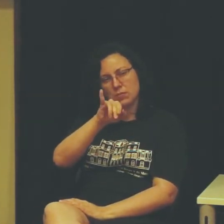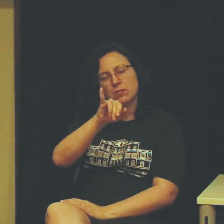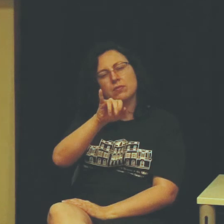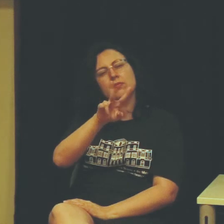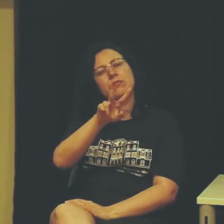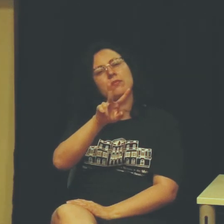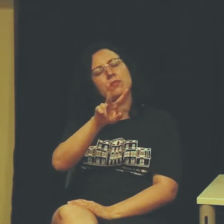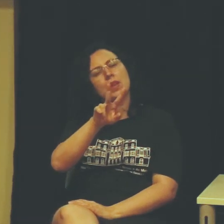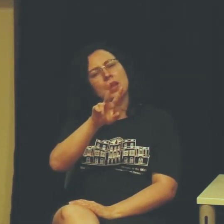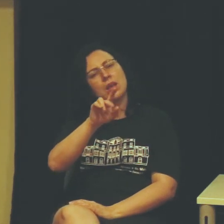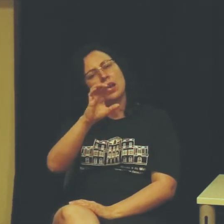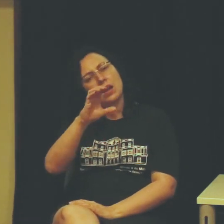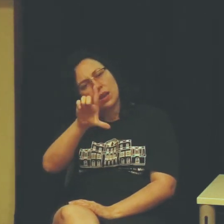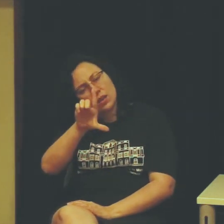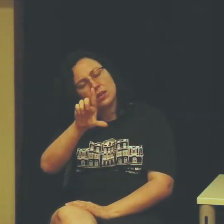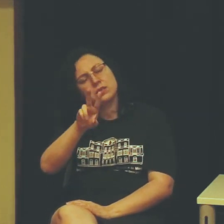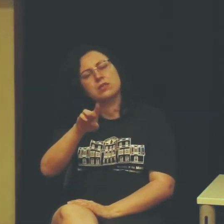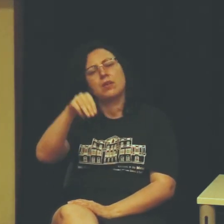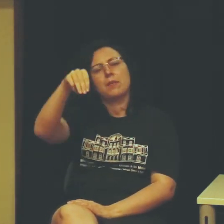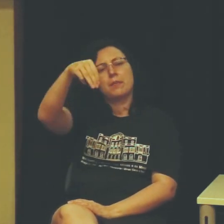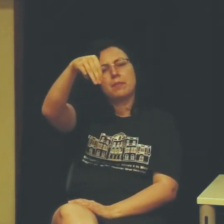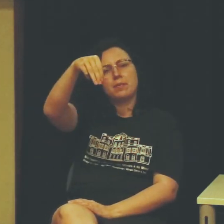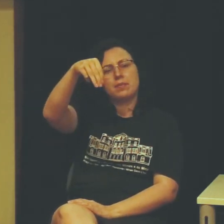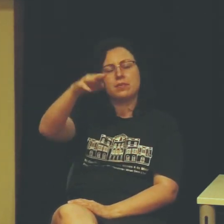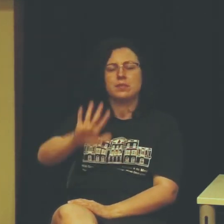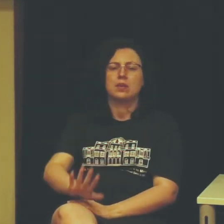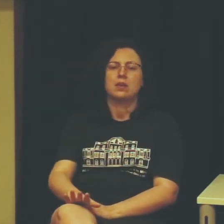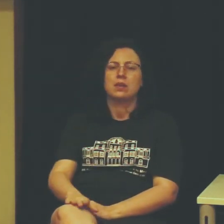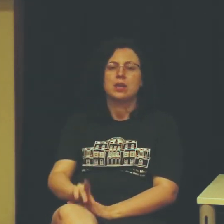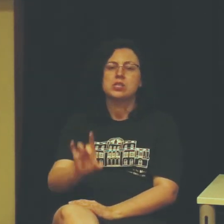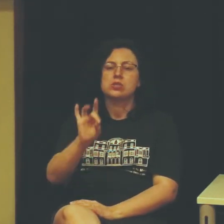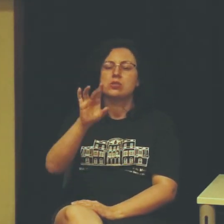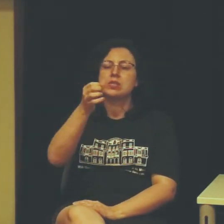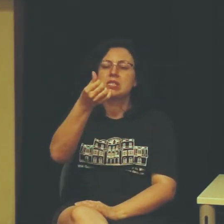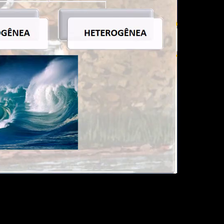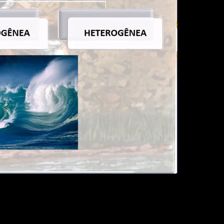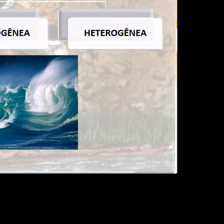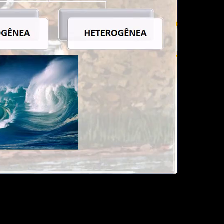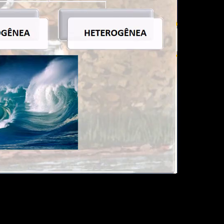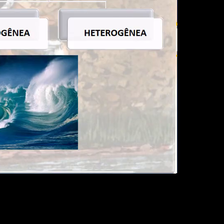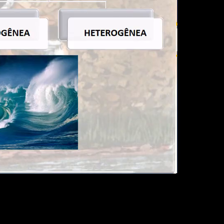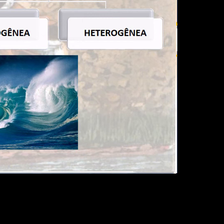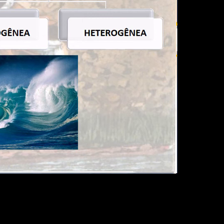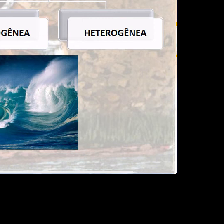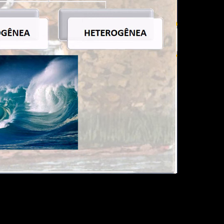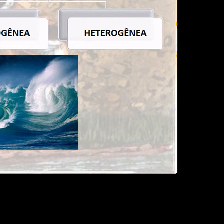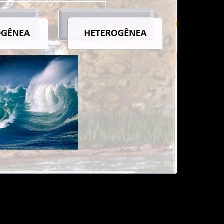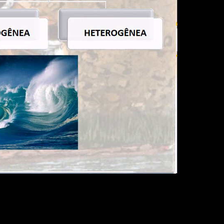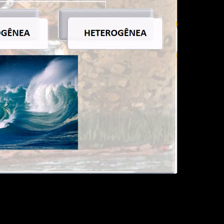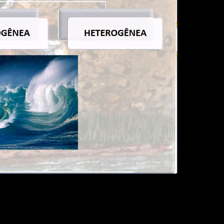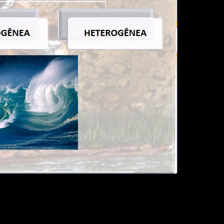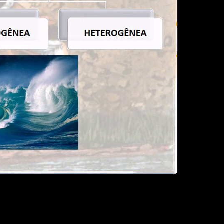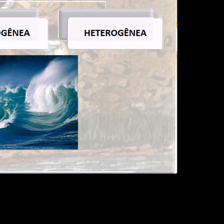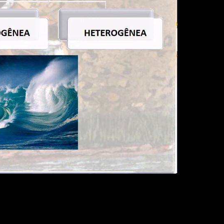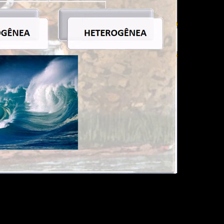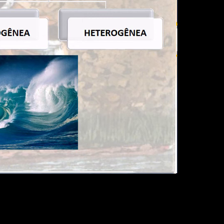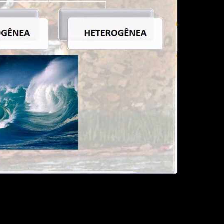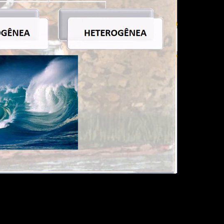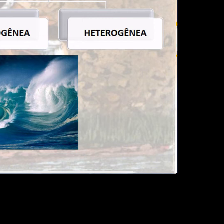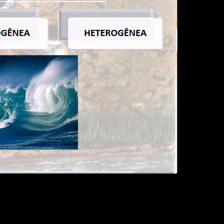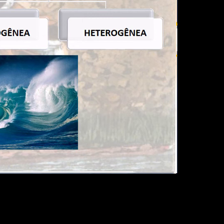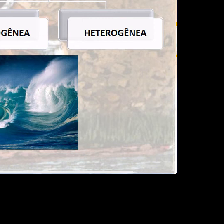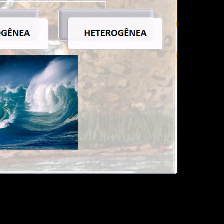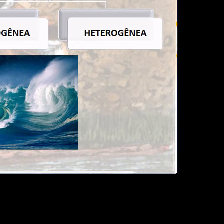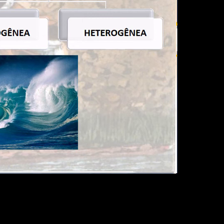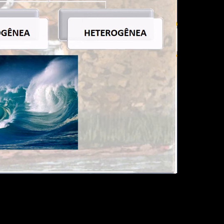sua época, em 1869, ele tinha apenas 63 elementos químicos para classificar. Esses